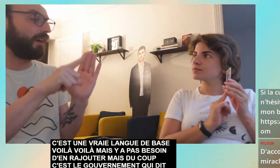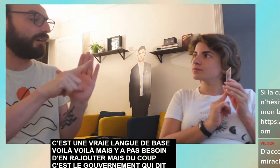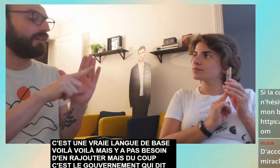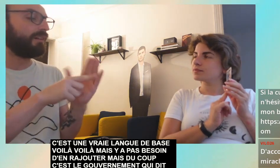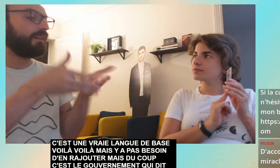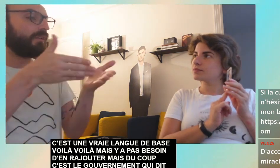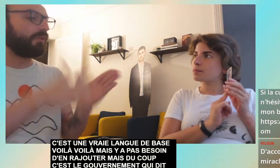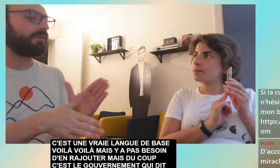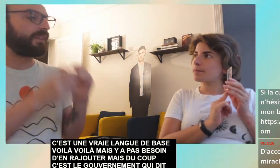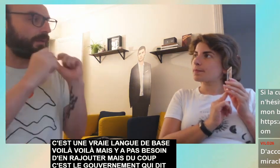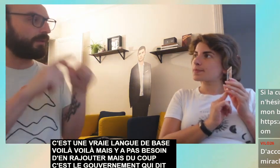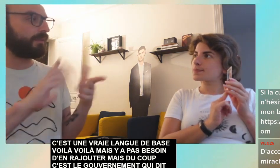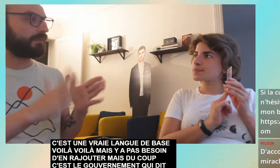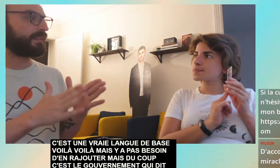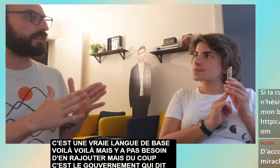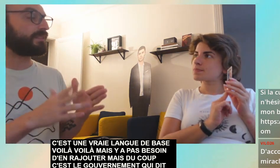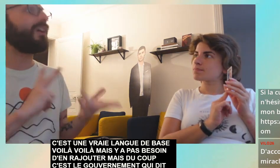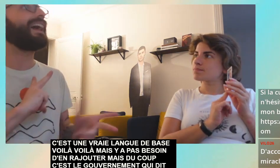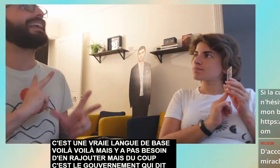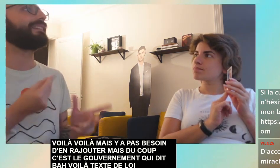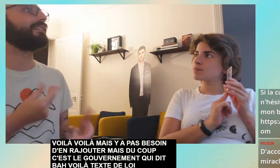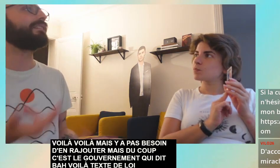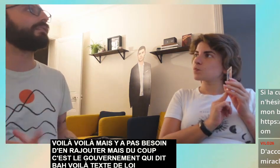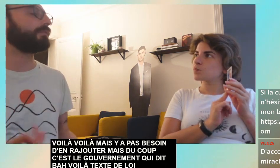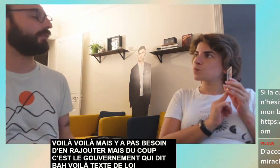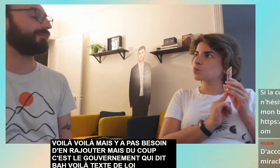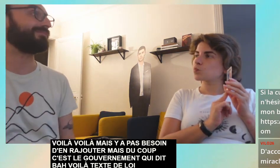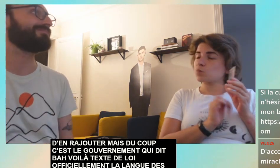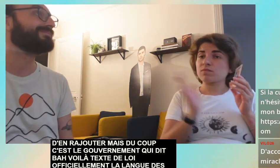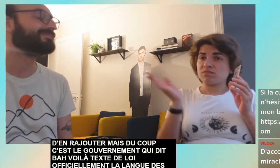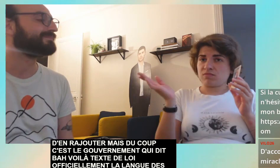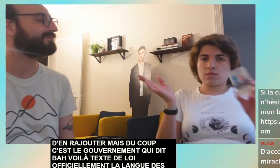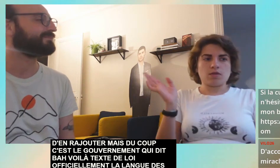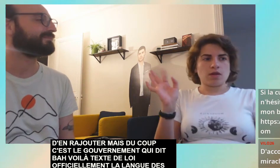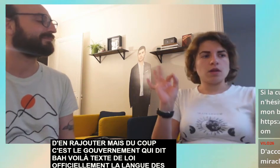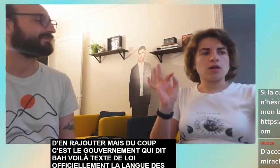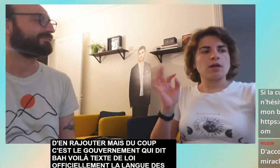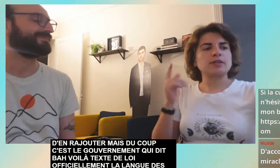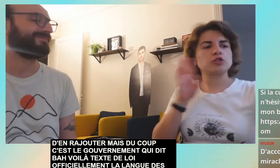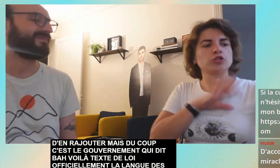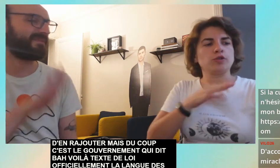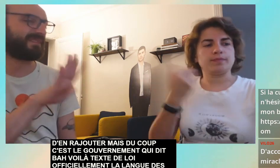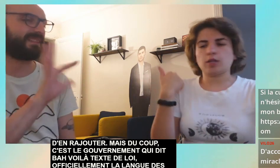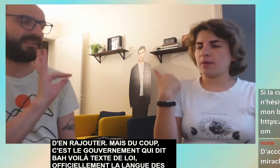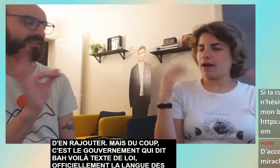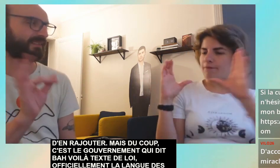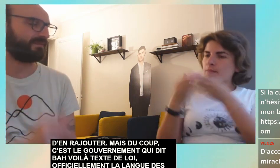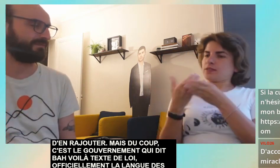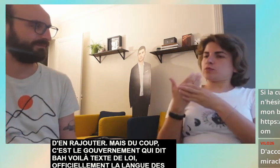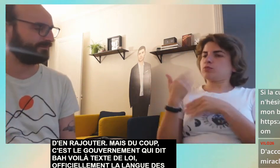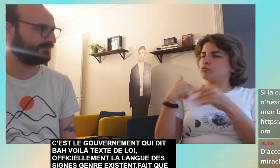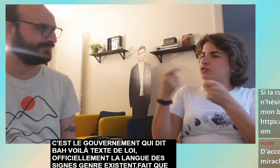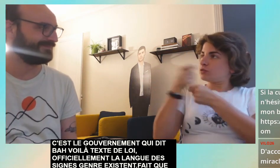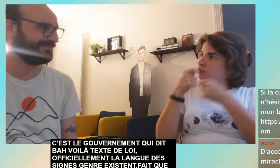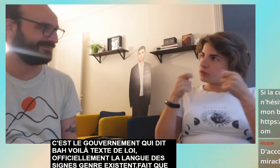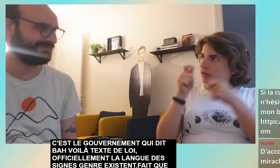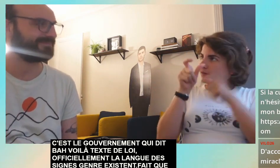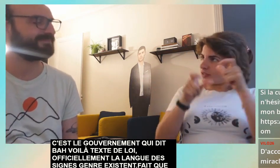loi, officiellement, la langue des signes, genre, existe. Enfin, Parce que dans ma formation, j'ai discuté avec des